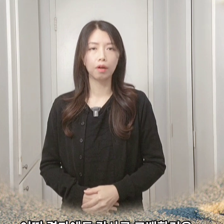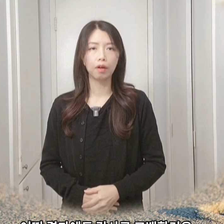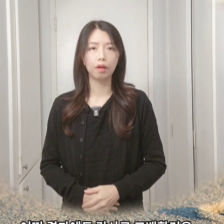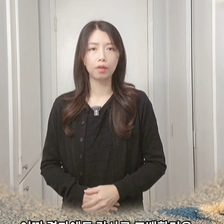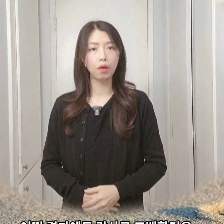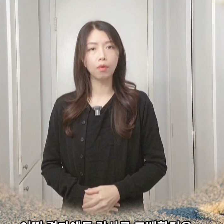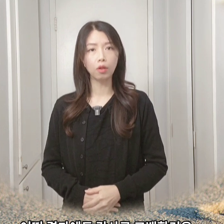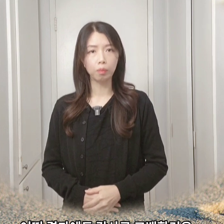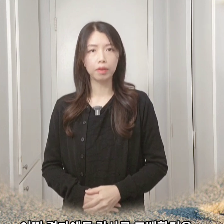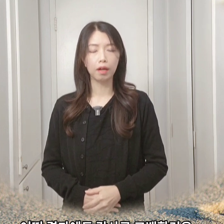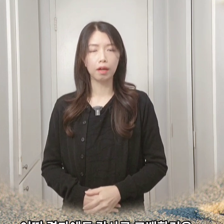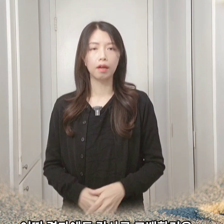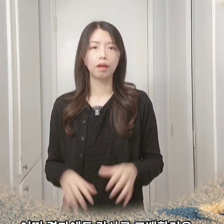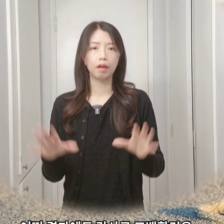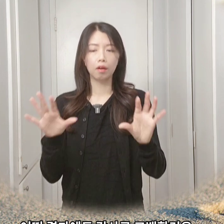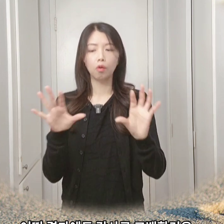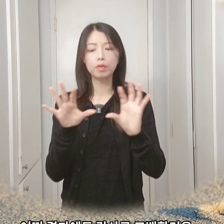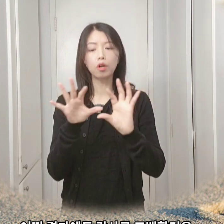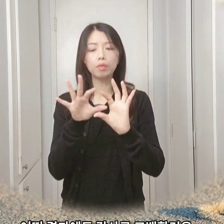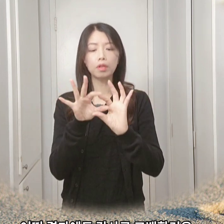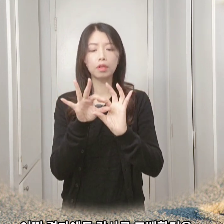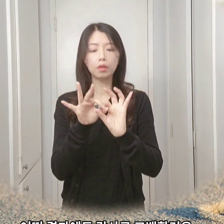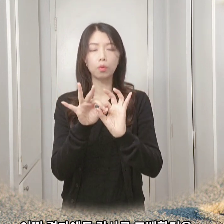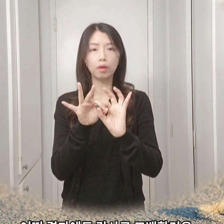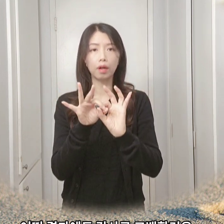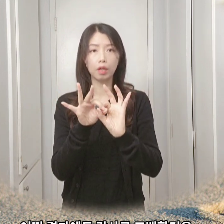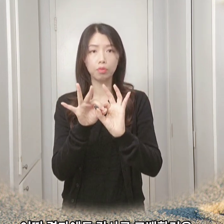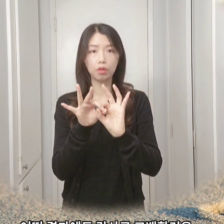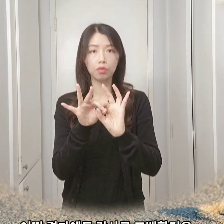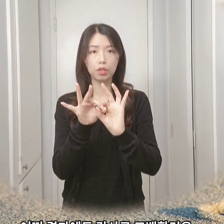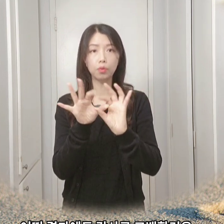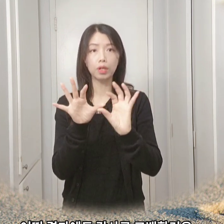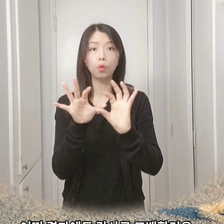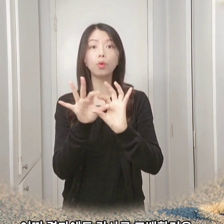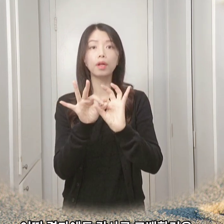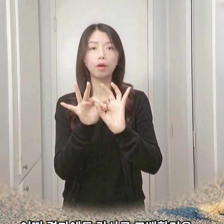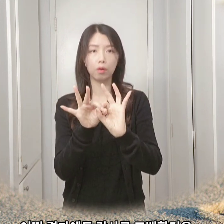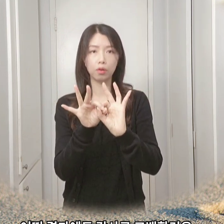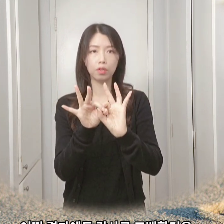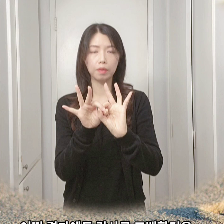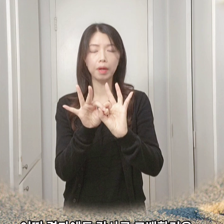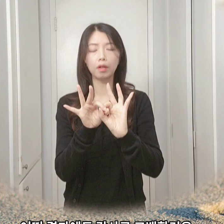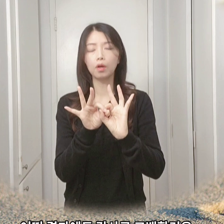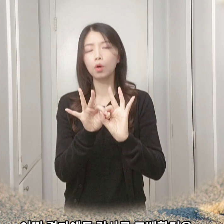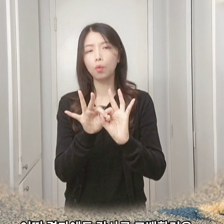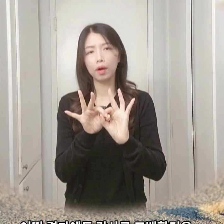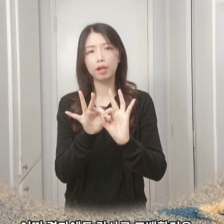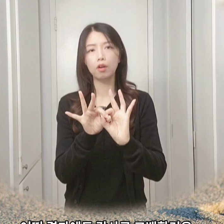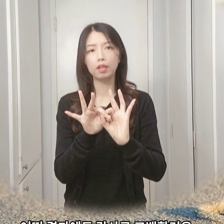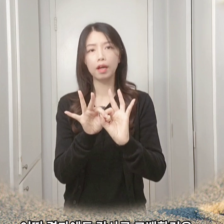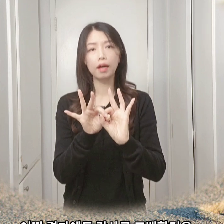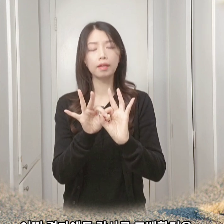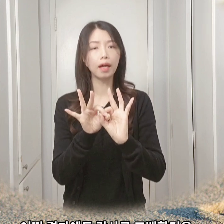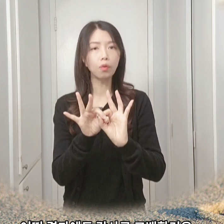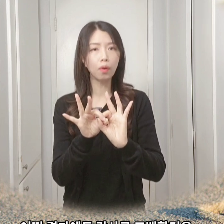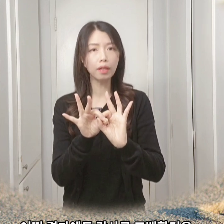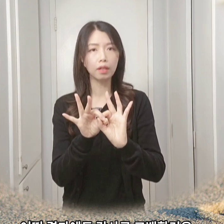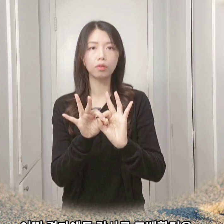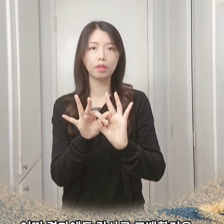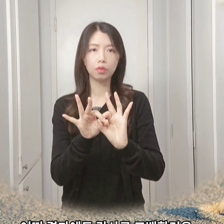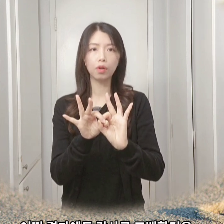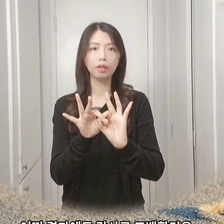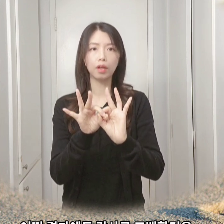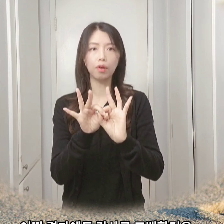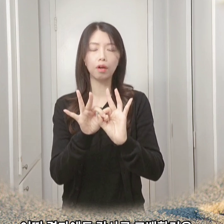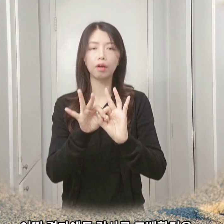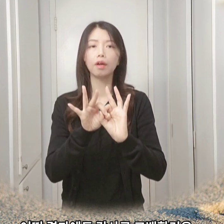넣어줬고요. 상관없다. 엄지검지를 동그랗게 붙여주시고 이 고리를 걸어주시면 관련이나 상관 이런